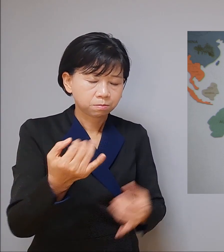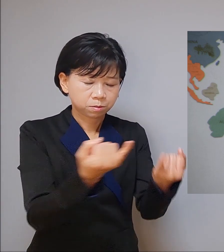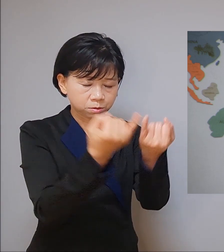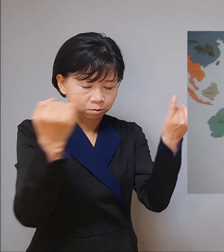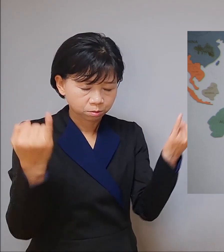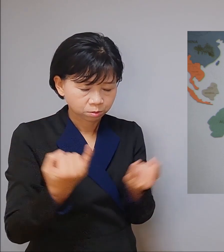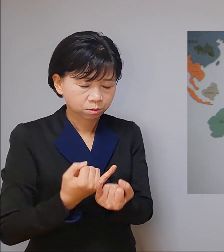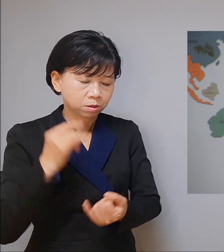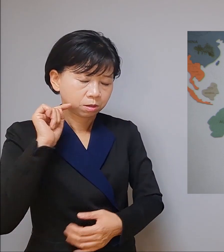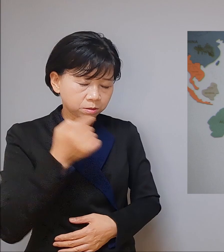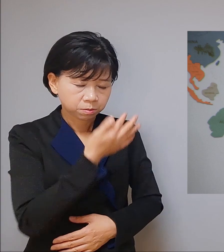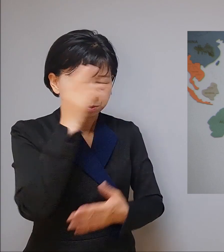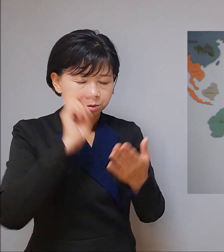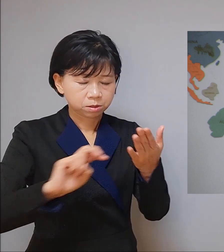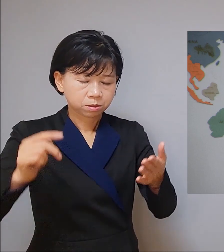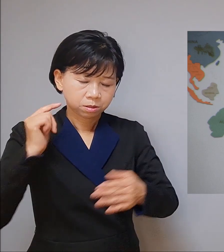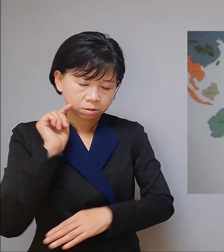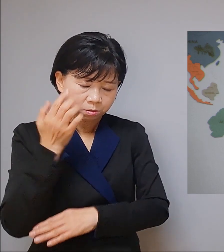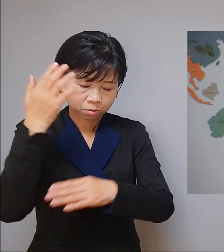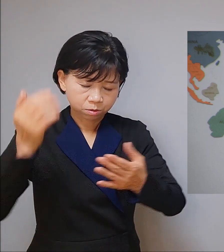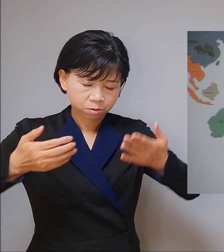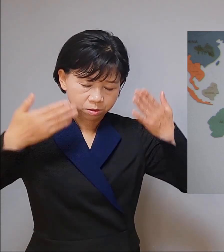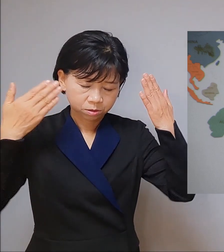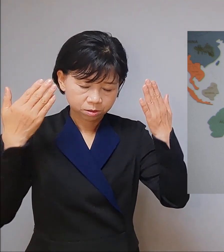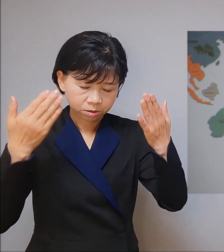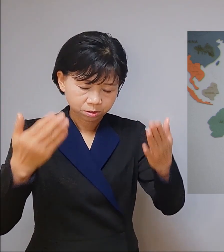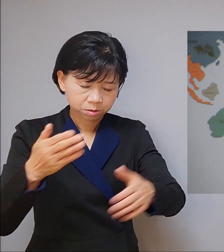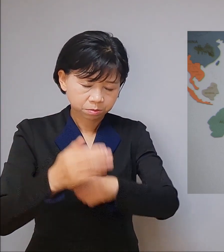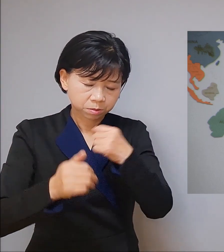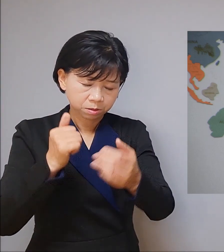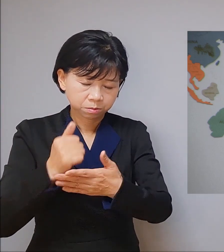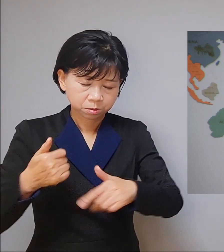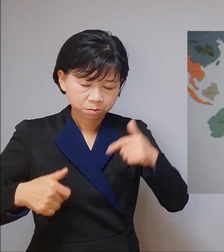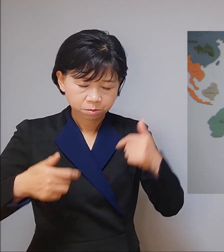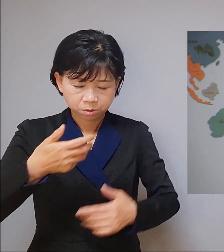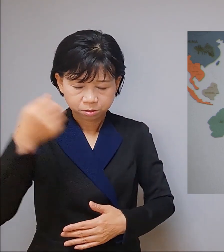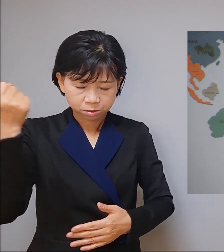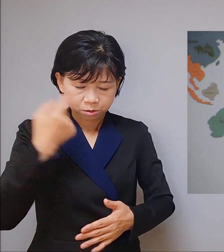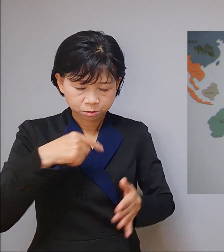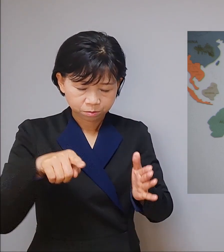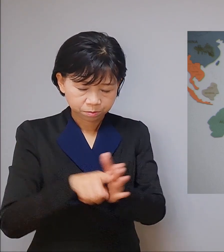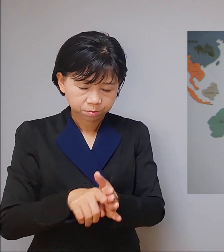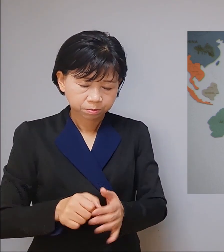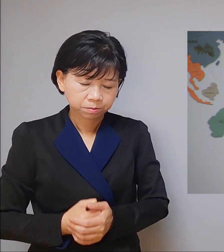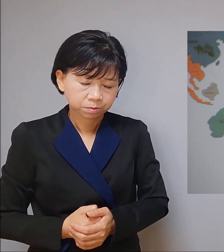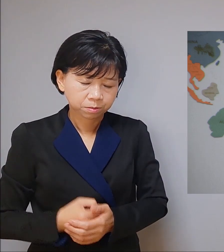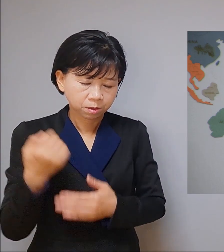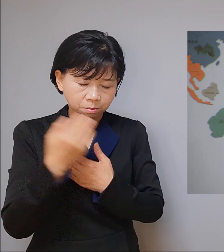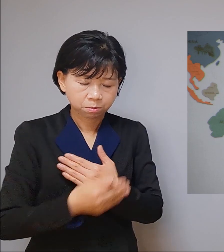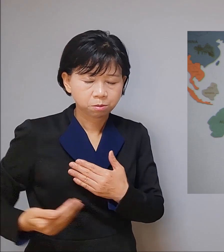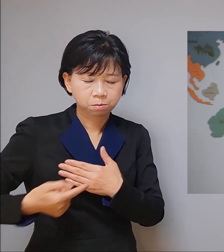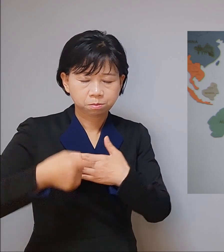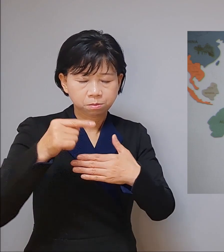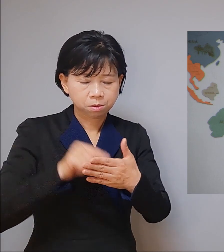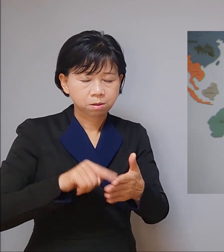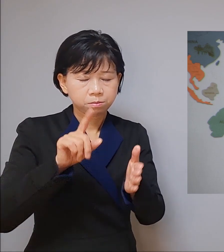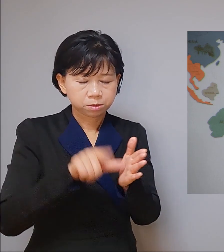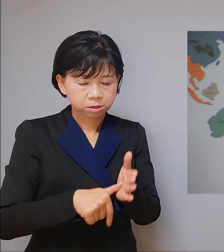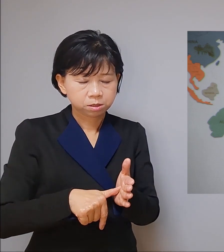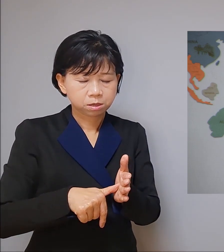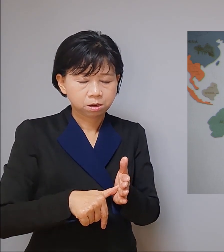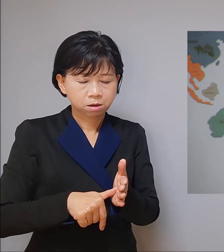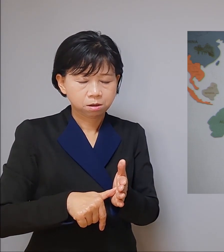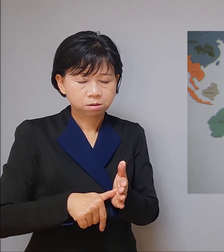선교에서 또 아름답게 찬양으로 영광 올려다 드렸사오니 하나님 기뻐 받으신 줄 믿습니다. 몸 드리고 마음 드리고 시간